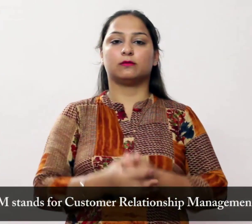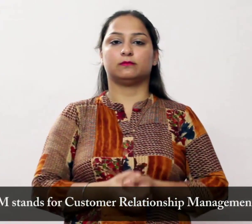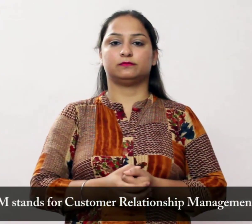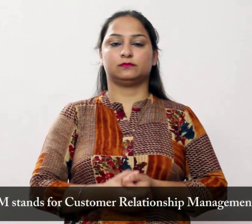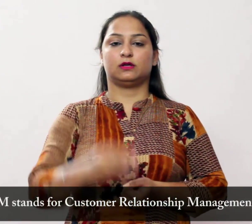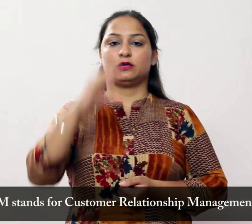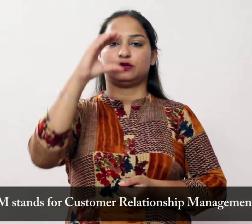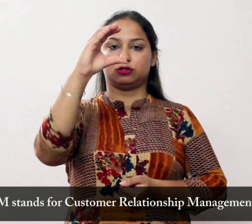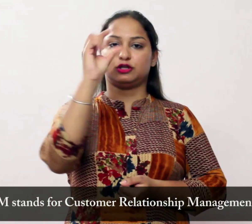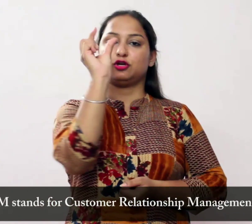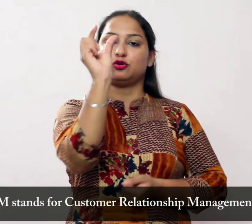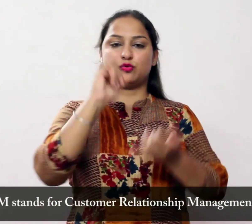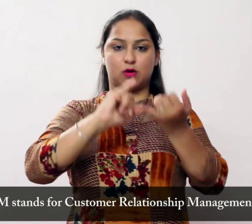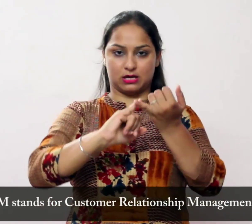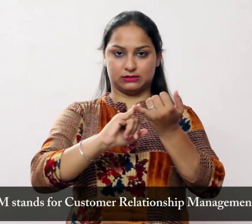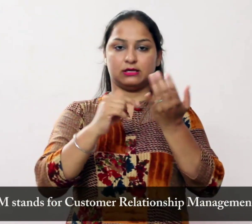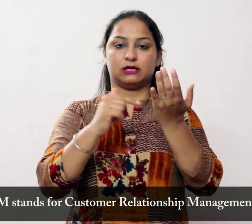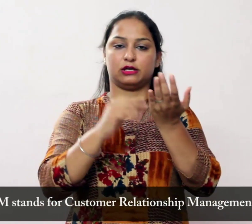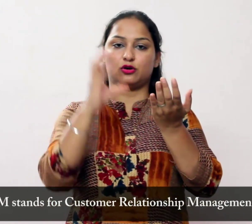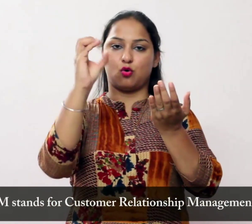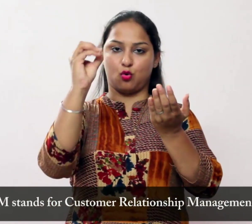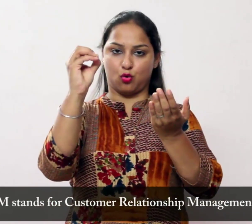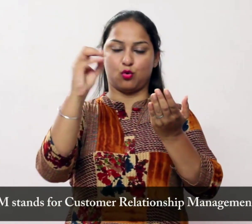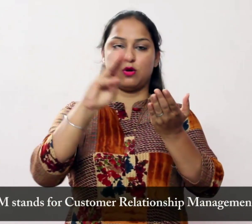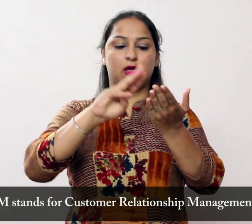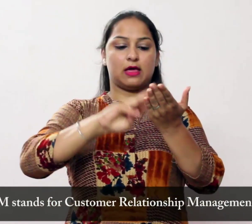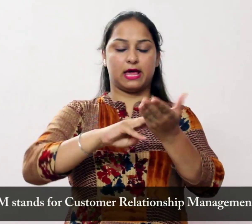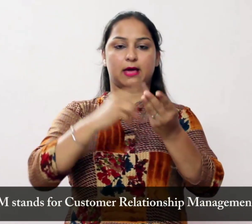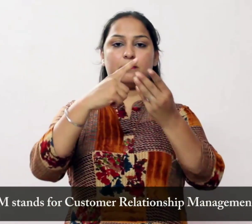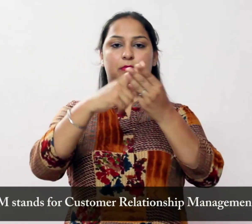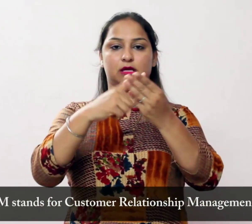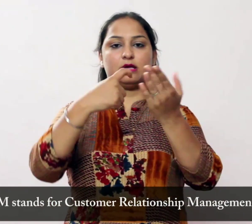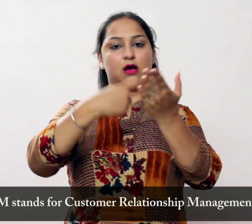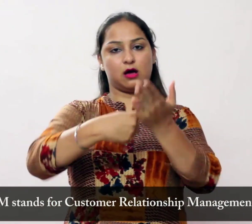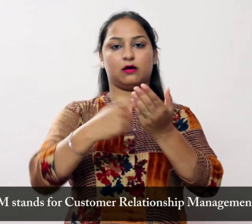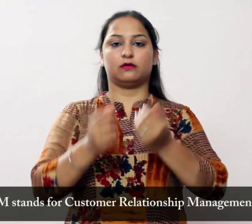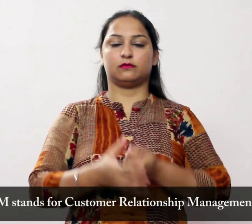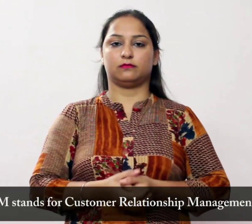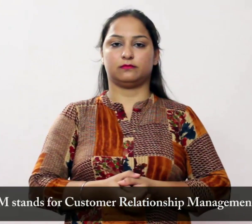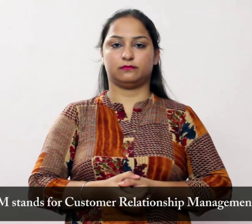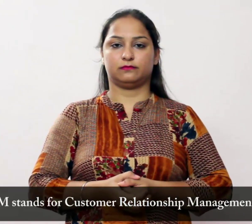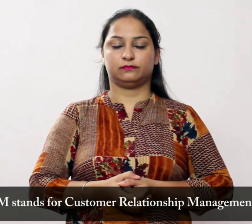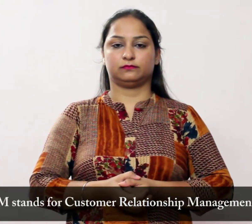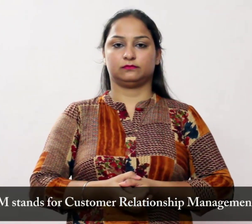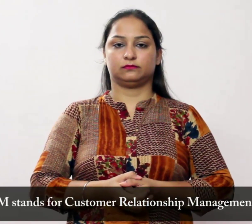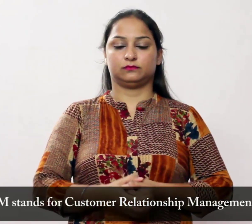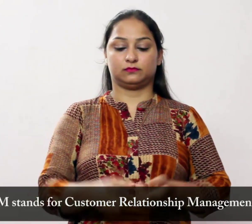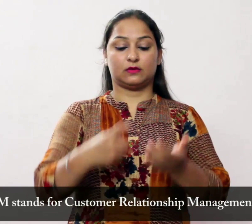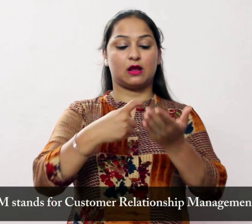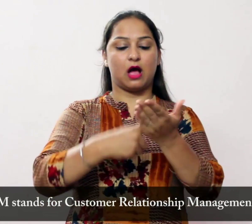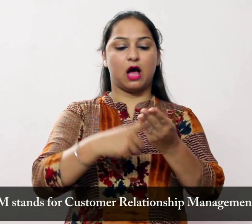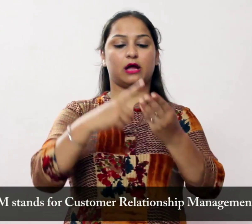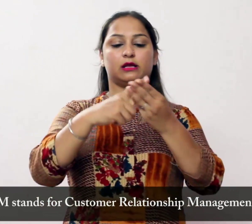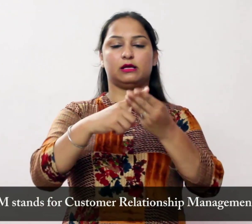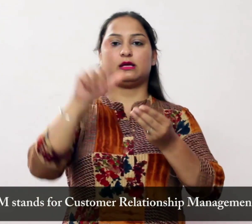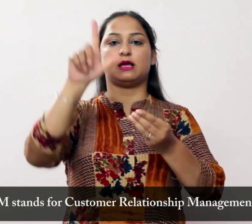CRM को ग्राहक संबंध प्रबंधन कहा जाता है, कस्टमर रिलेशनशिप मैनेजमेंट।